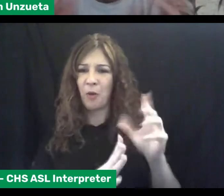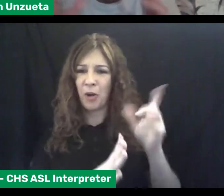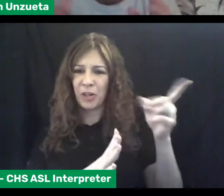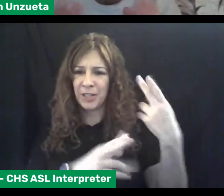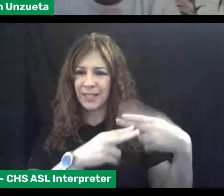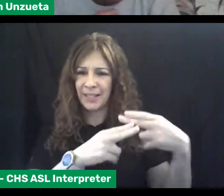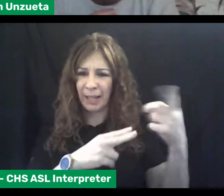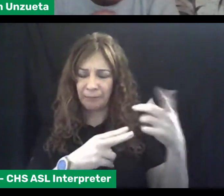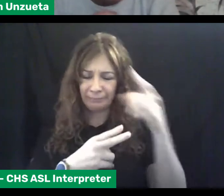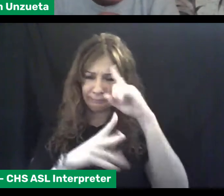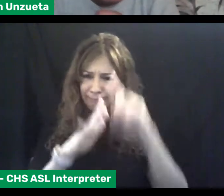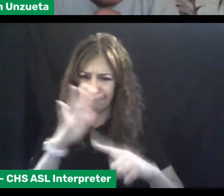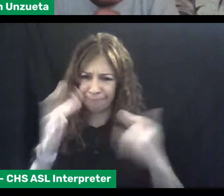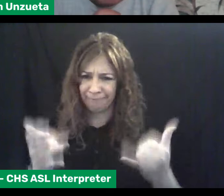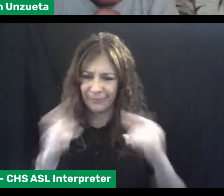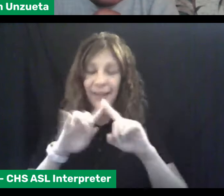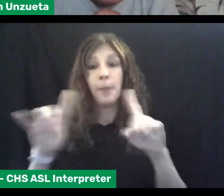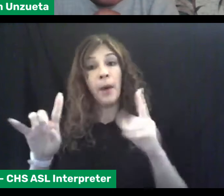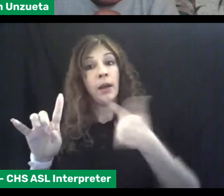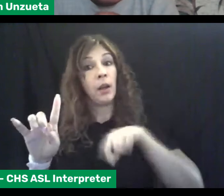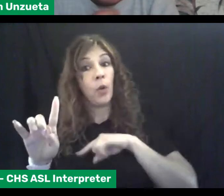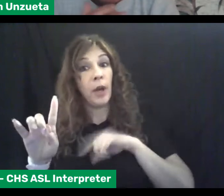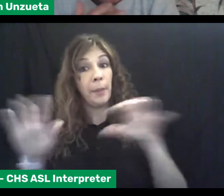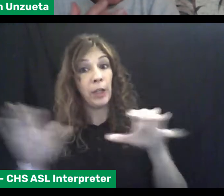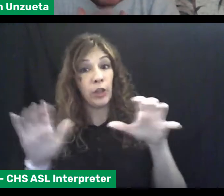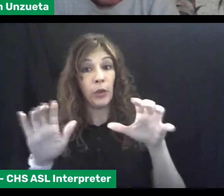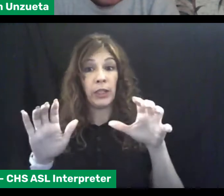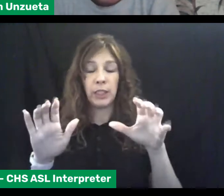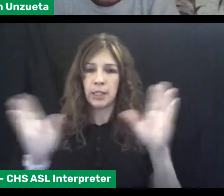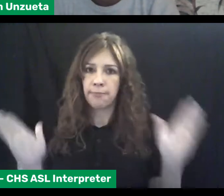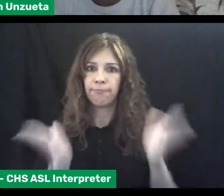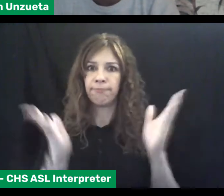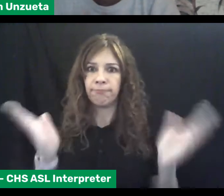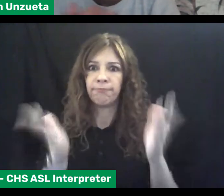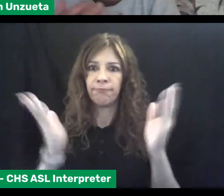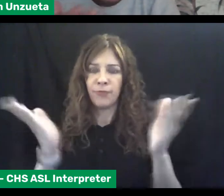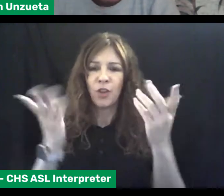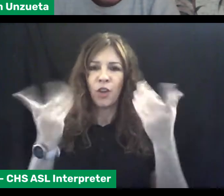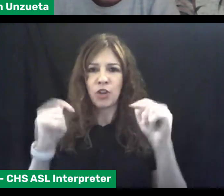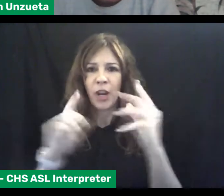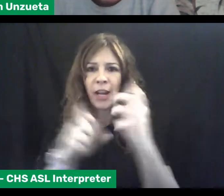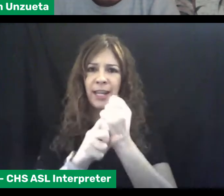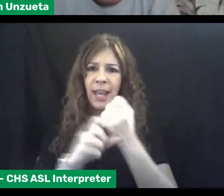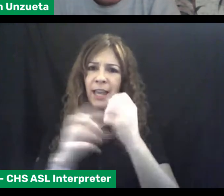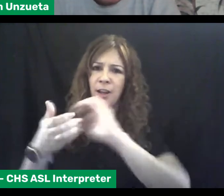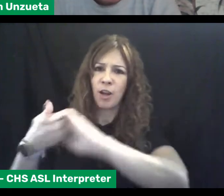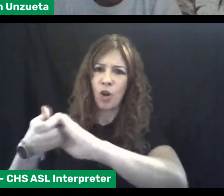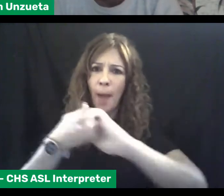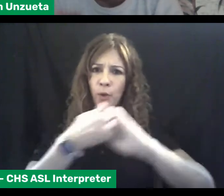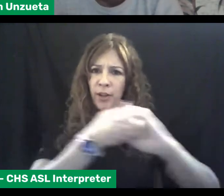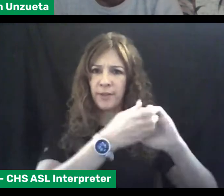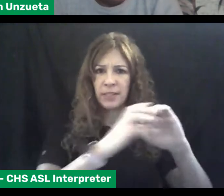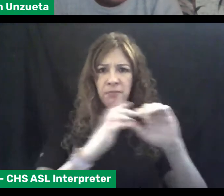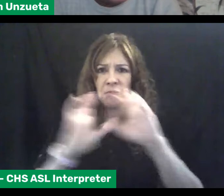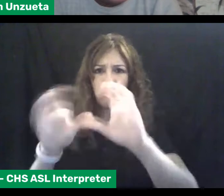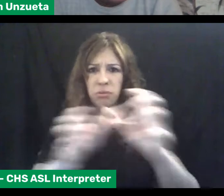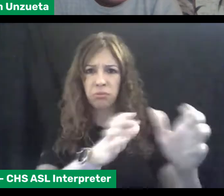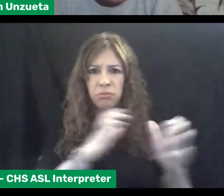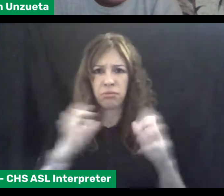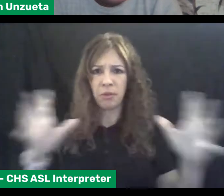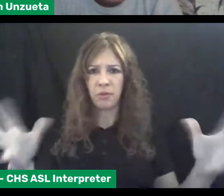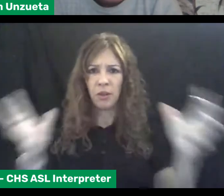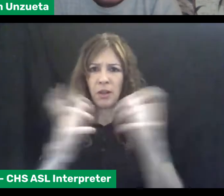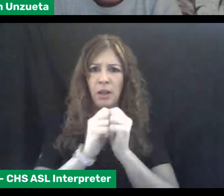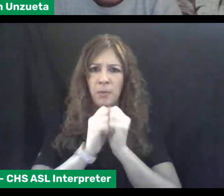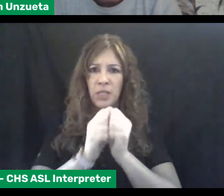y bueno, hemos estado impulsando la cuestión de las cooperativas, hicimos una propuesta, hablamos con diferentes